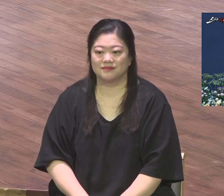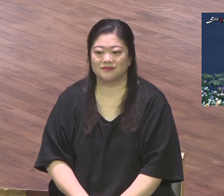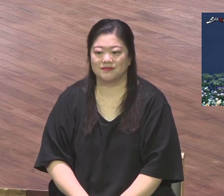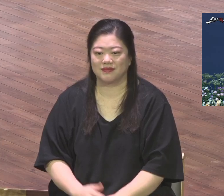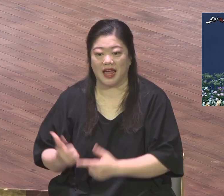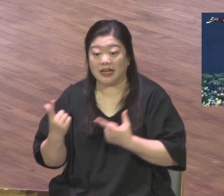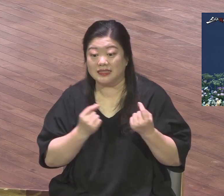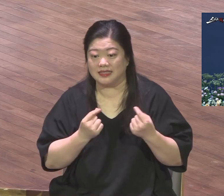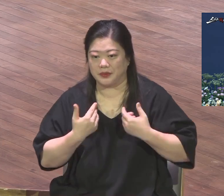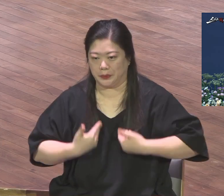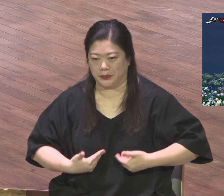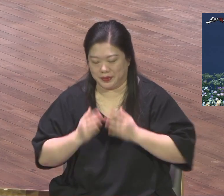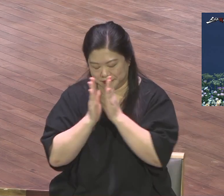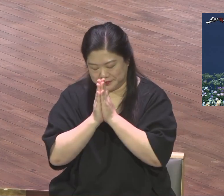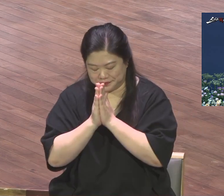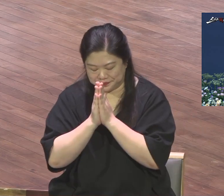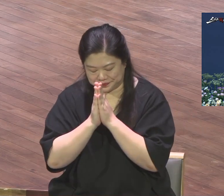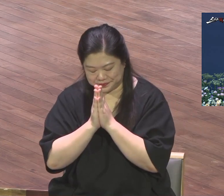잠깐 기도하겠습니다.